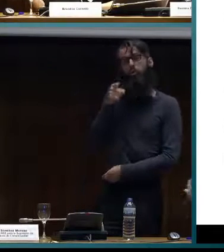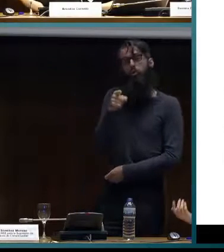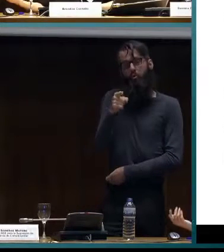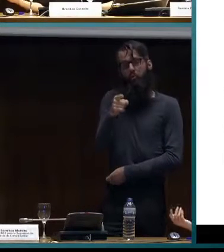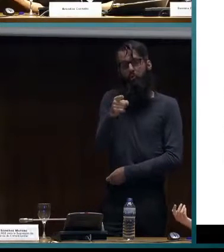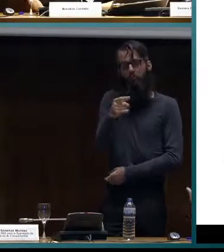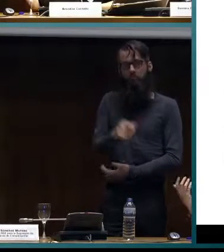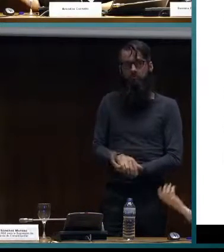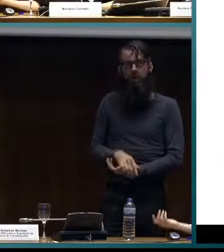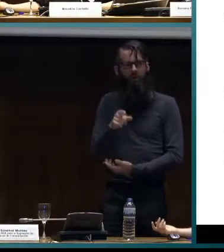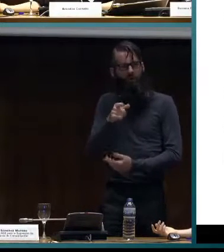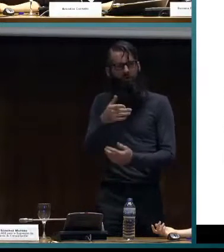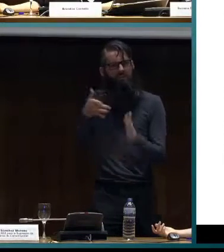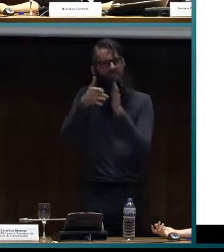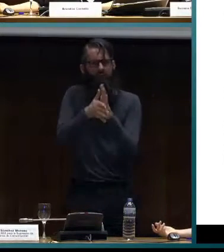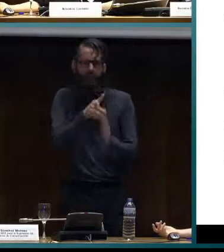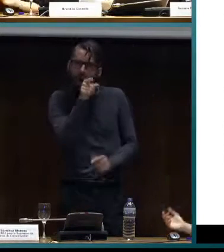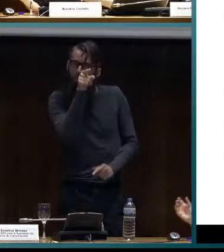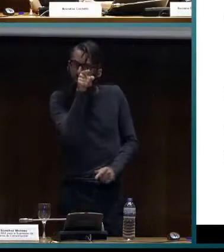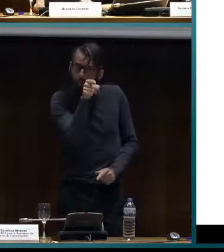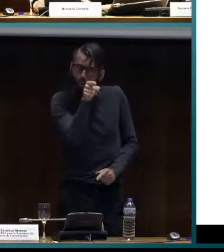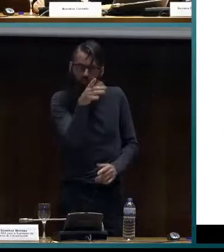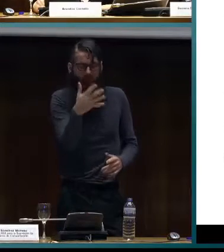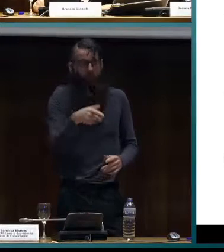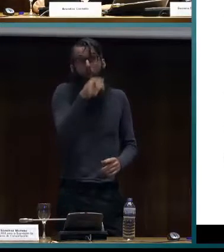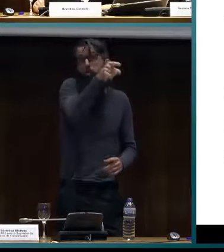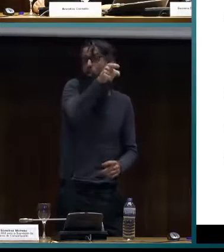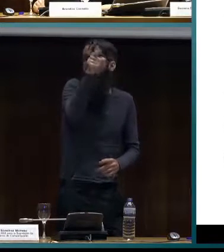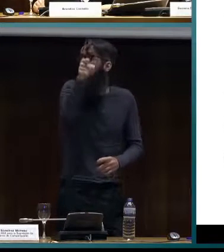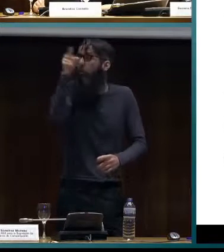estaba embarazada, no podía fumar. ¿Sí?